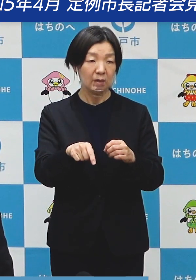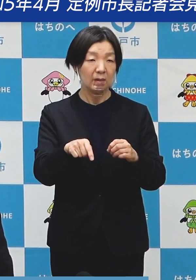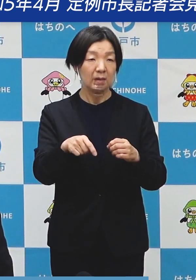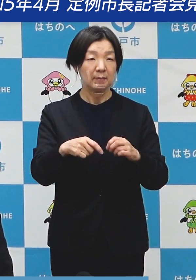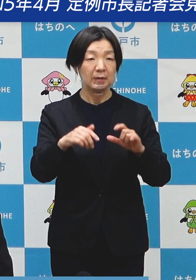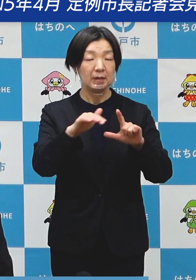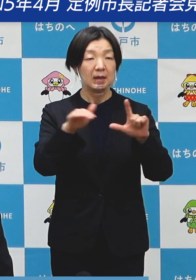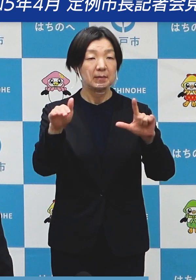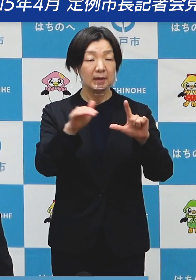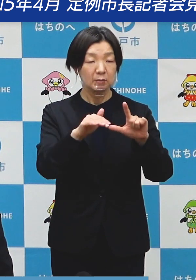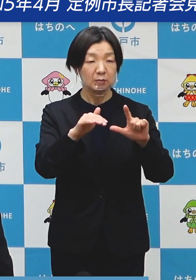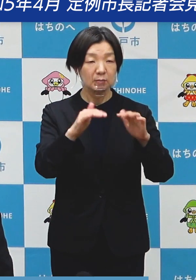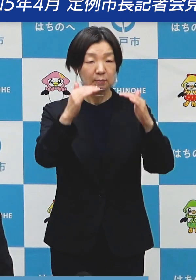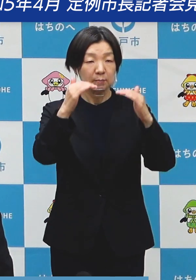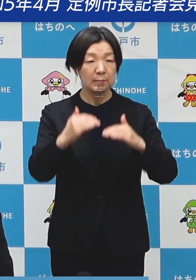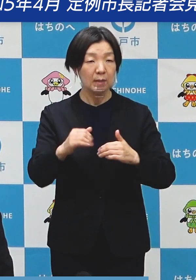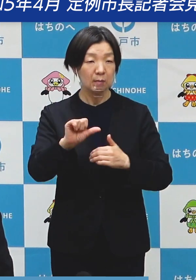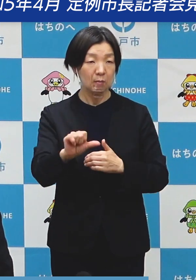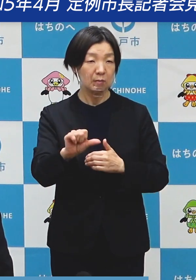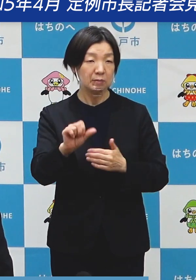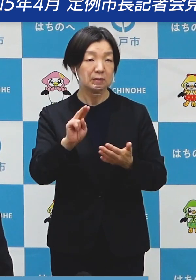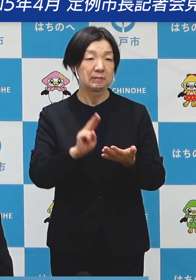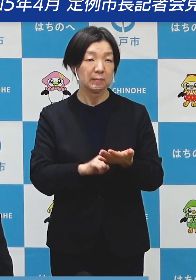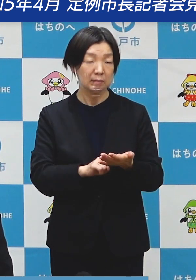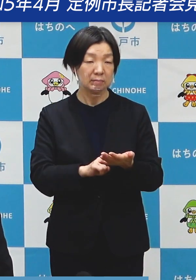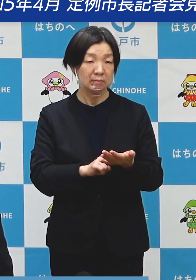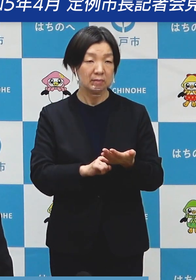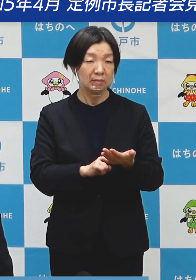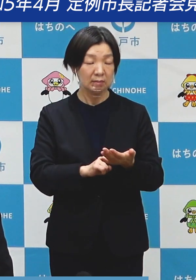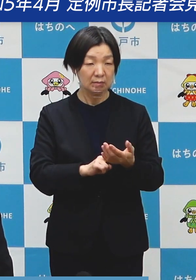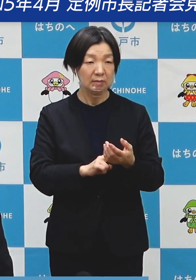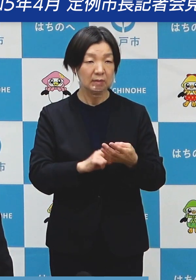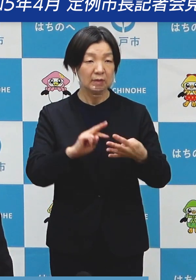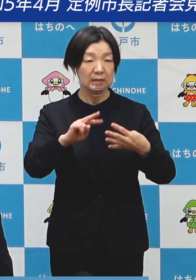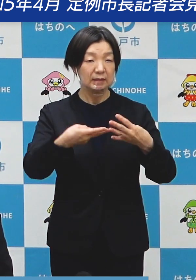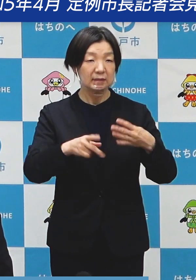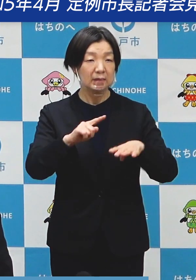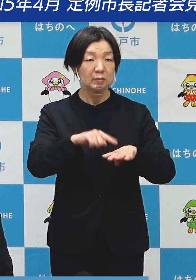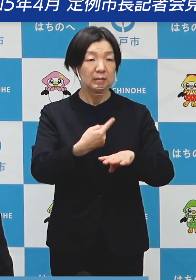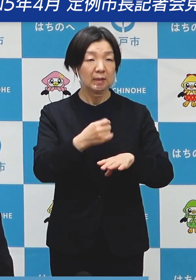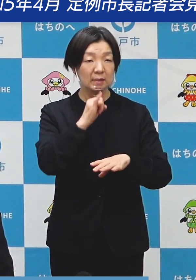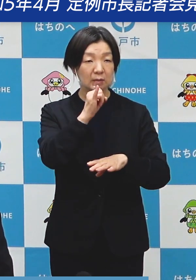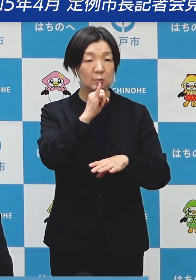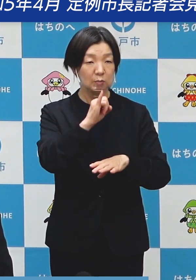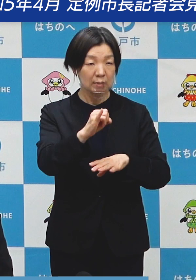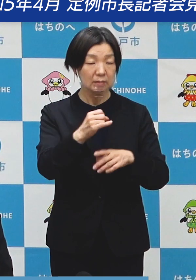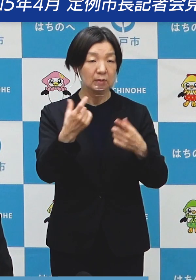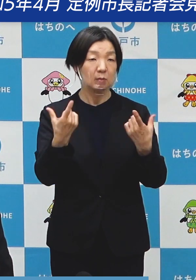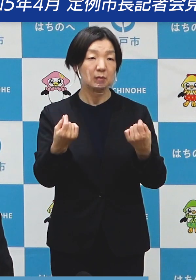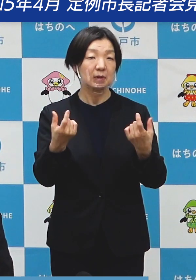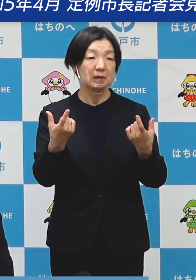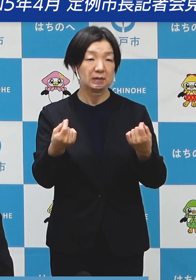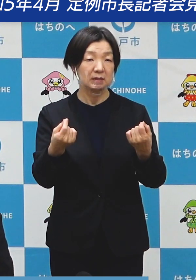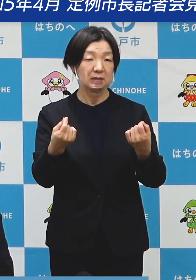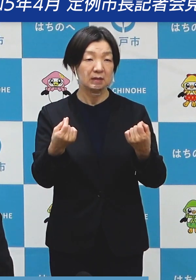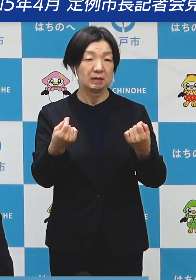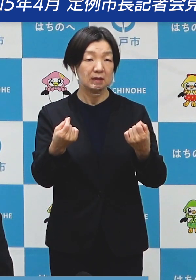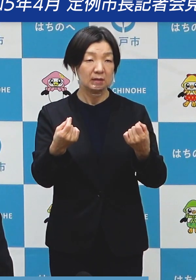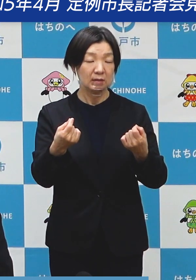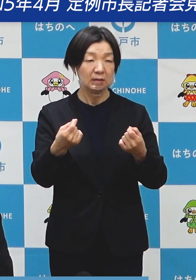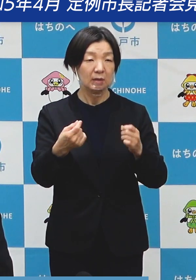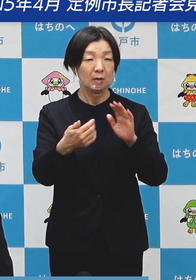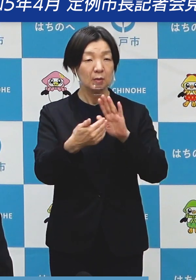感染症対策は季節性インフルエンザ等と同様に個人の